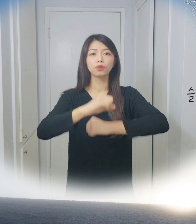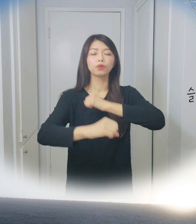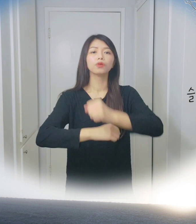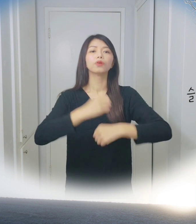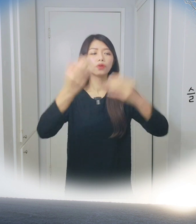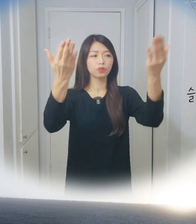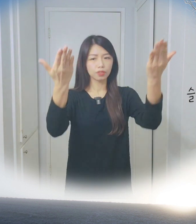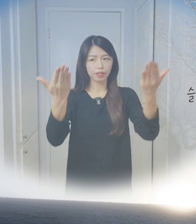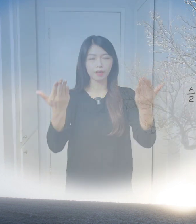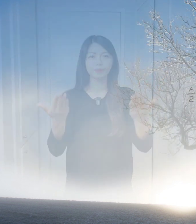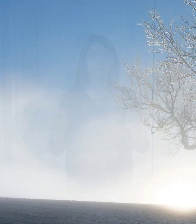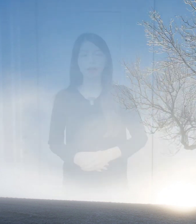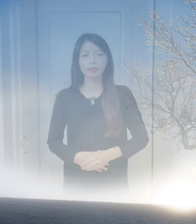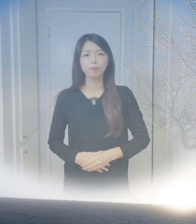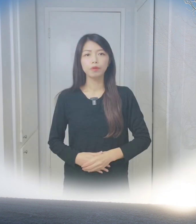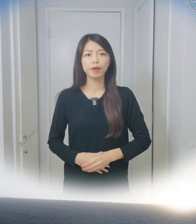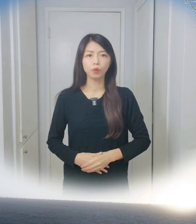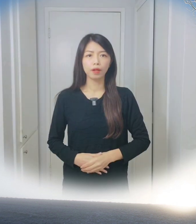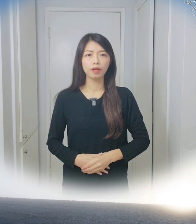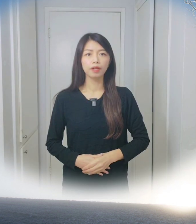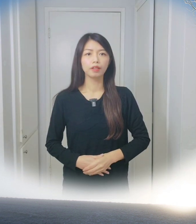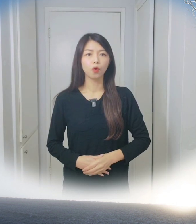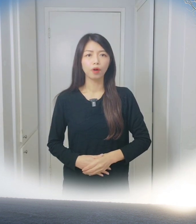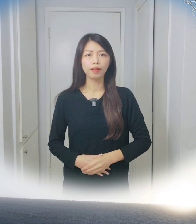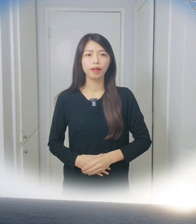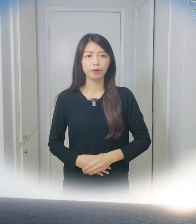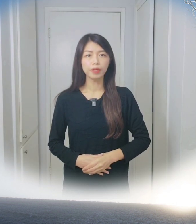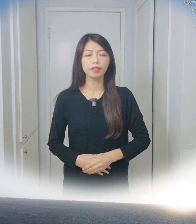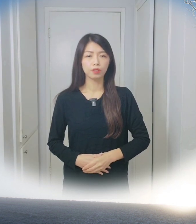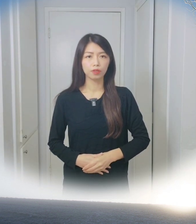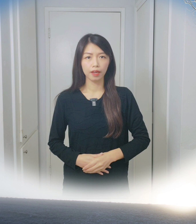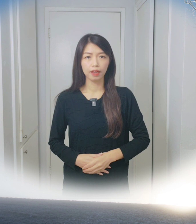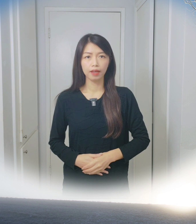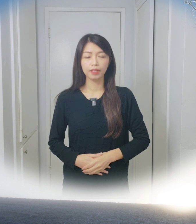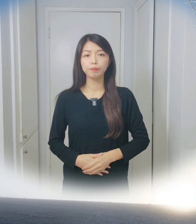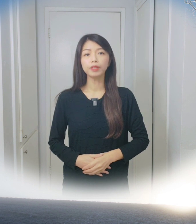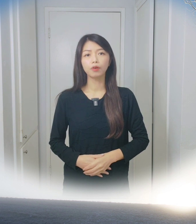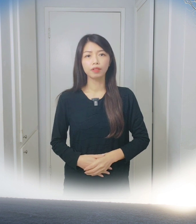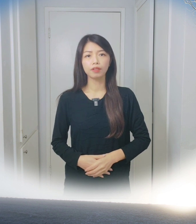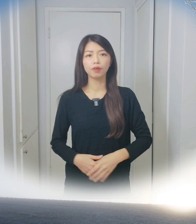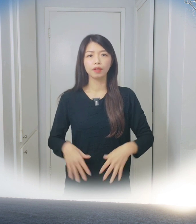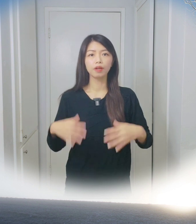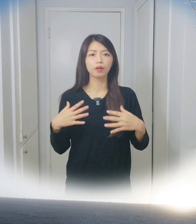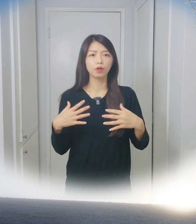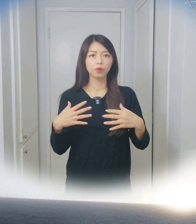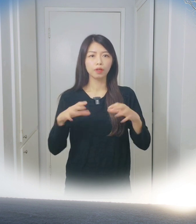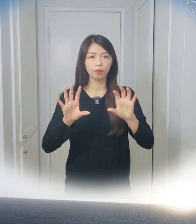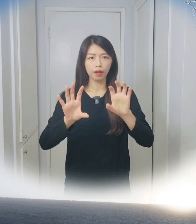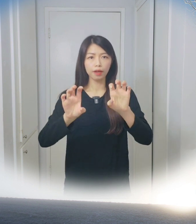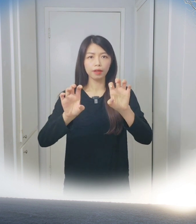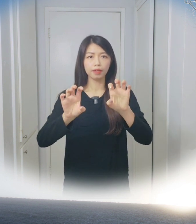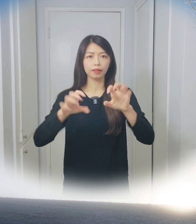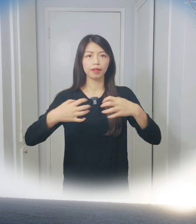자유 주시네. 기쁨의 노래를 영원한 나의 빛 예수께. 기쁘다라고 하는 뜻의 수어는요,